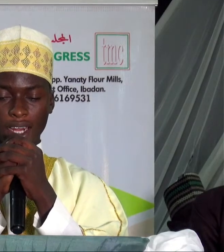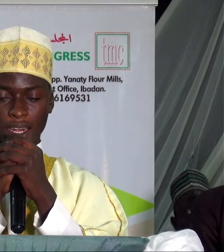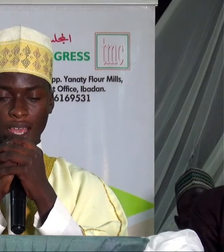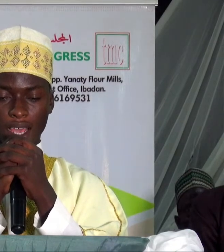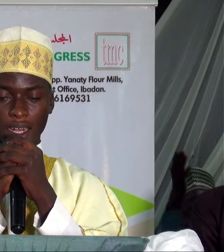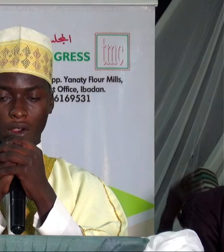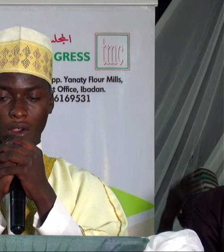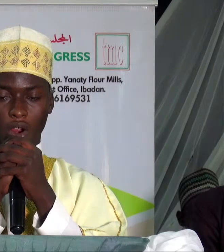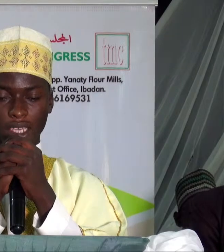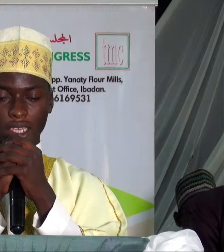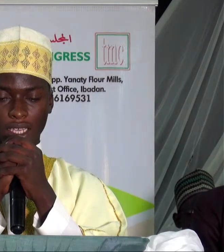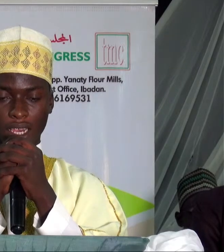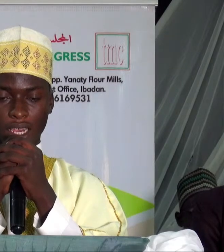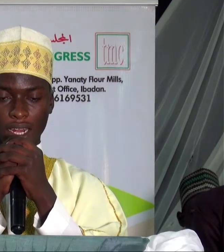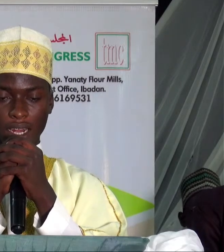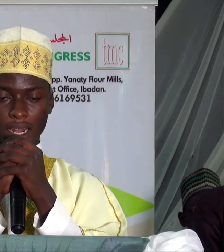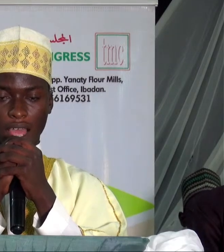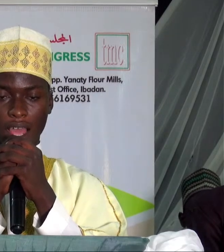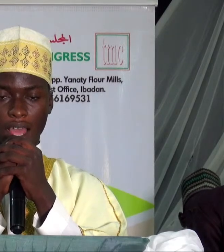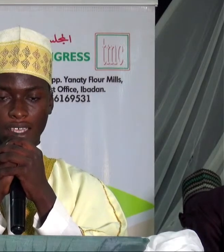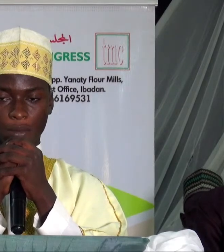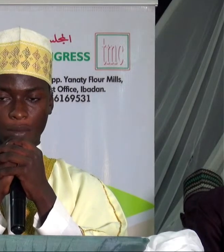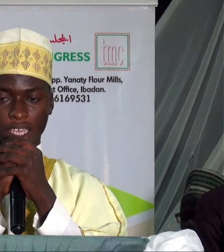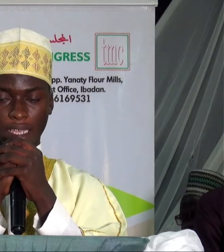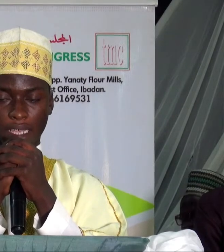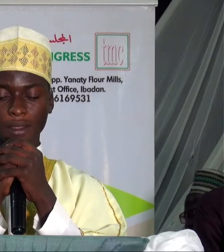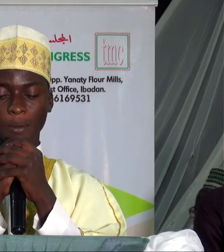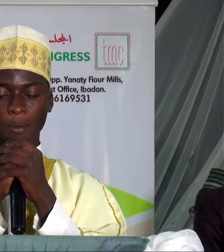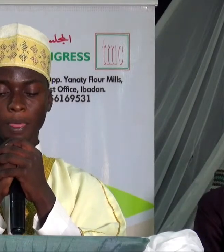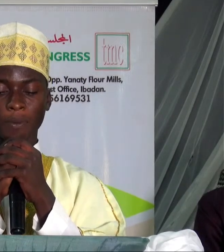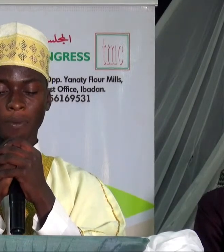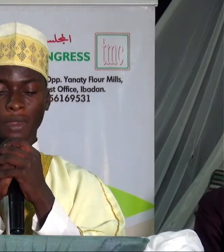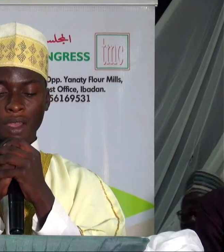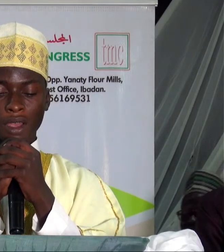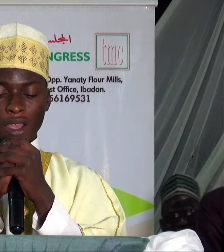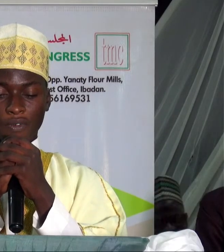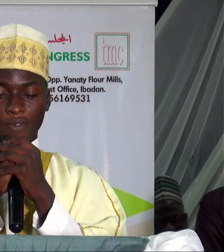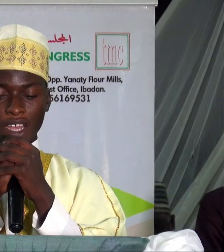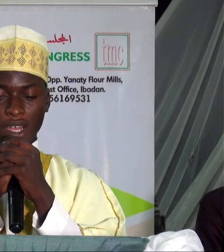أهل لغير الله به